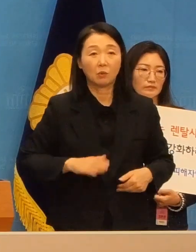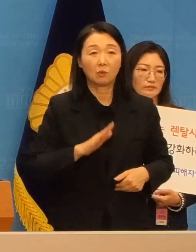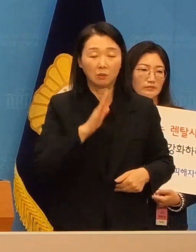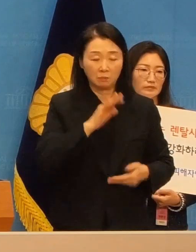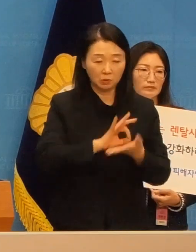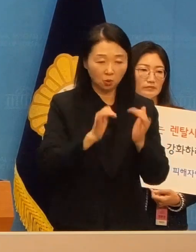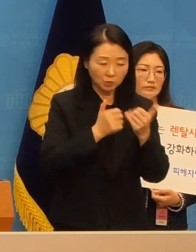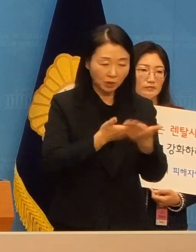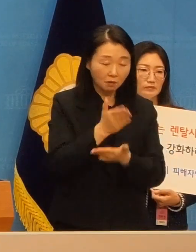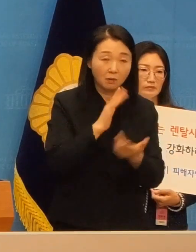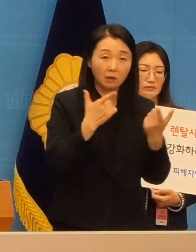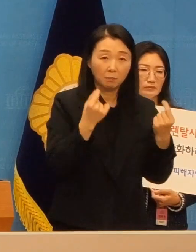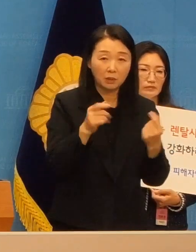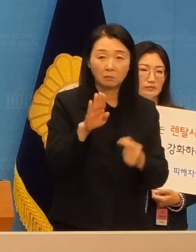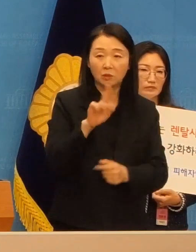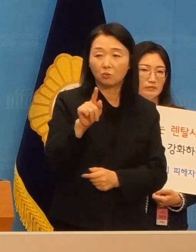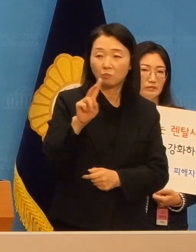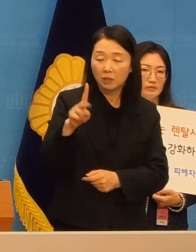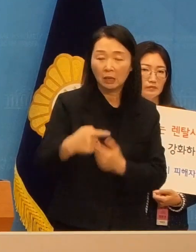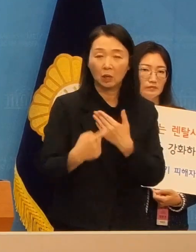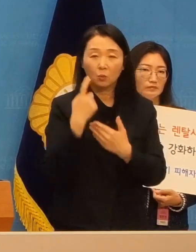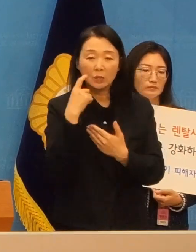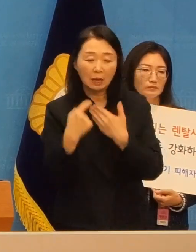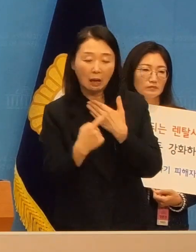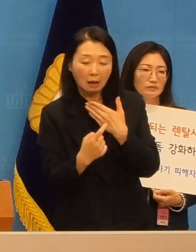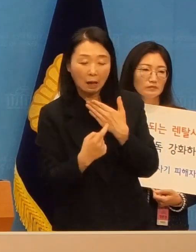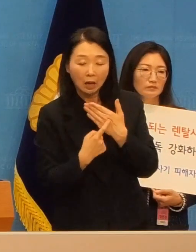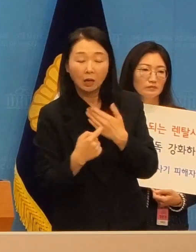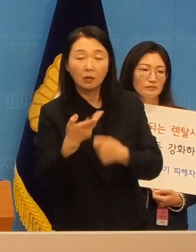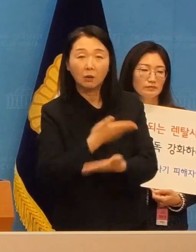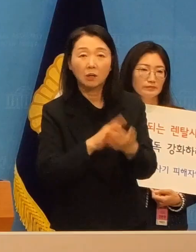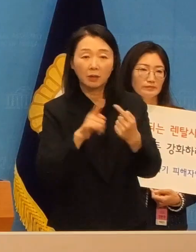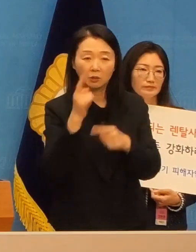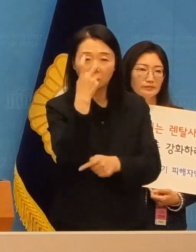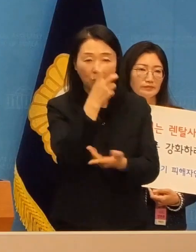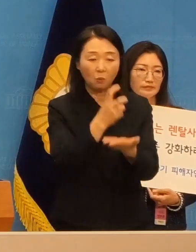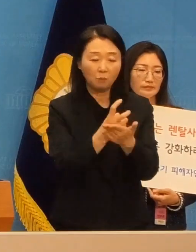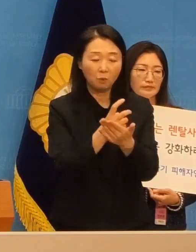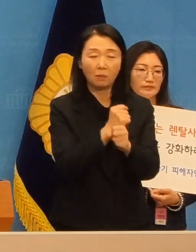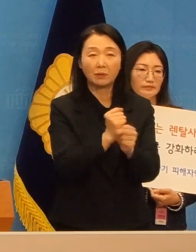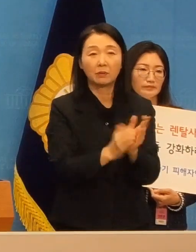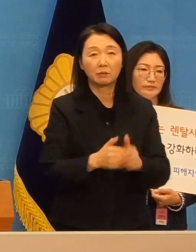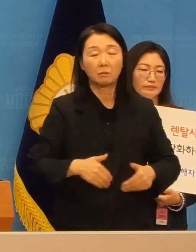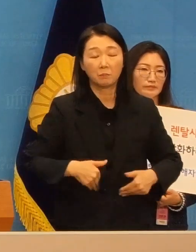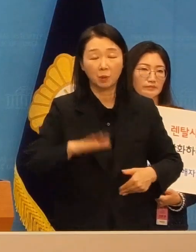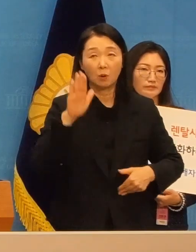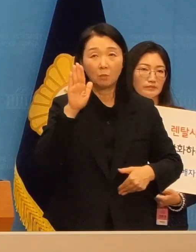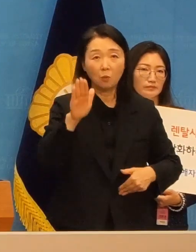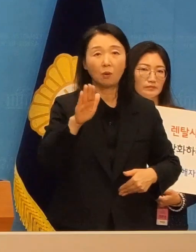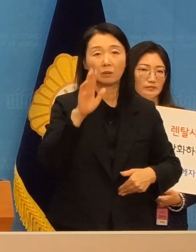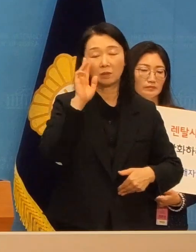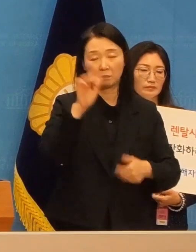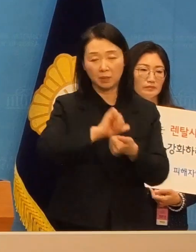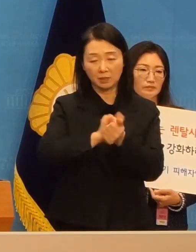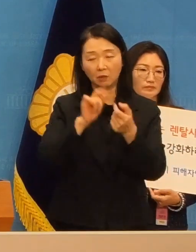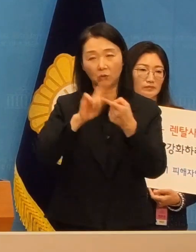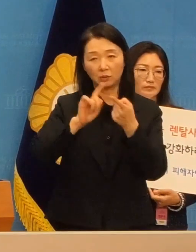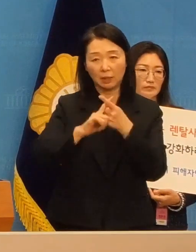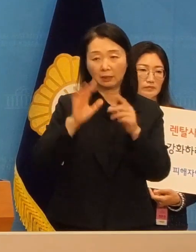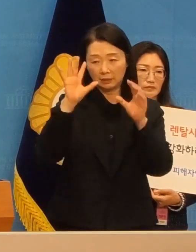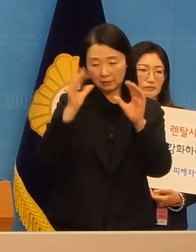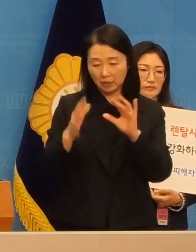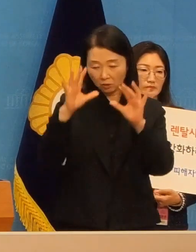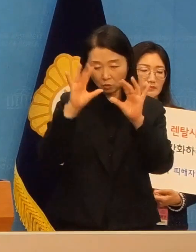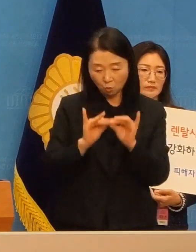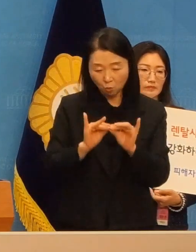소비자 거래인데 B2B 위장 계약에 대한 특별보호 규정, 포괄적 미래채권에 대한 사전 동의에 대한 규제